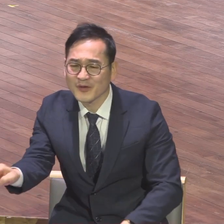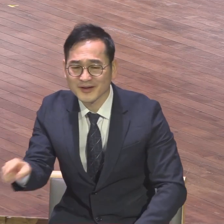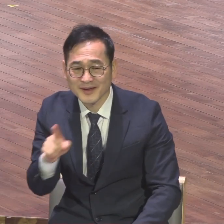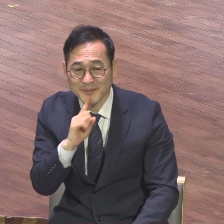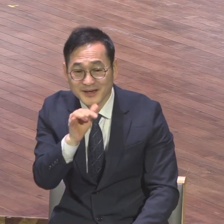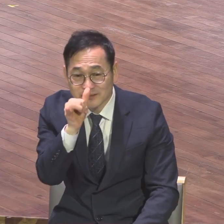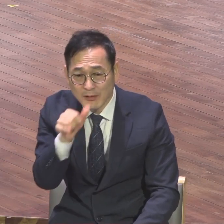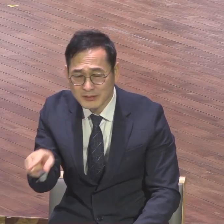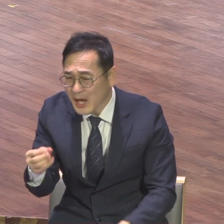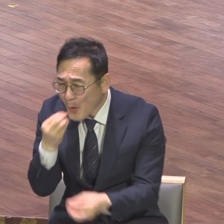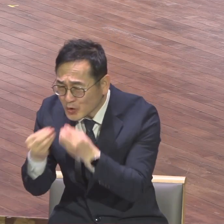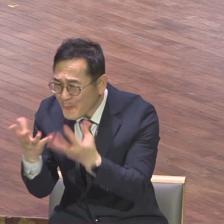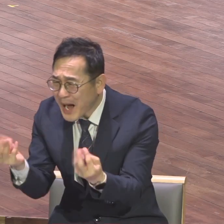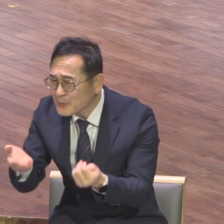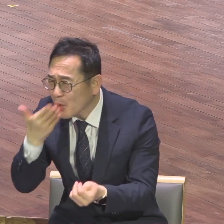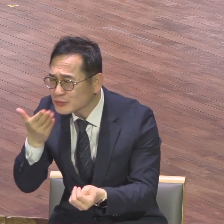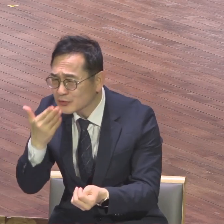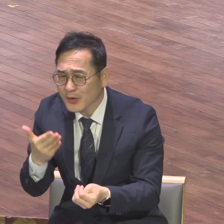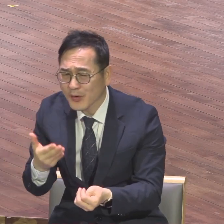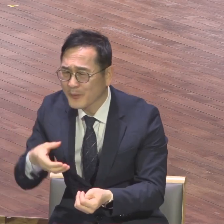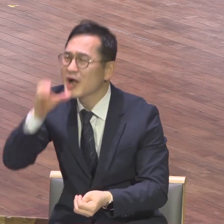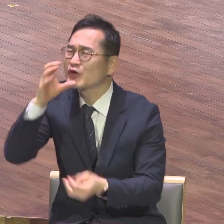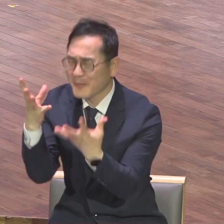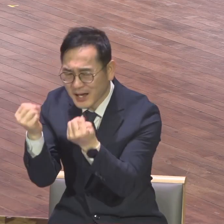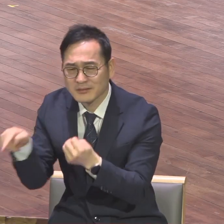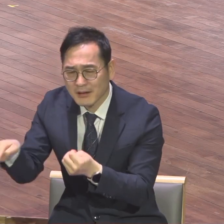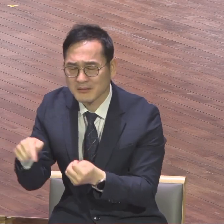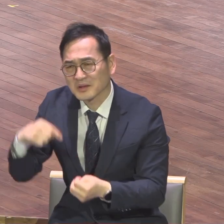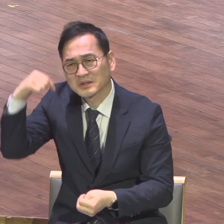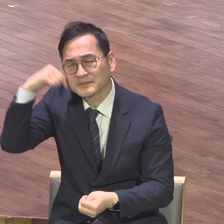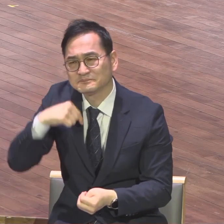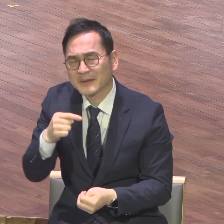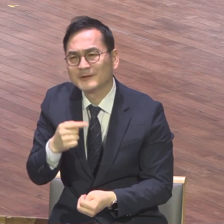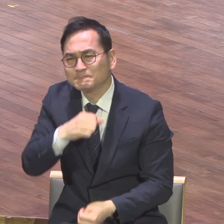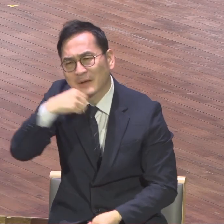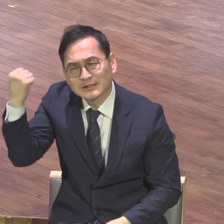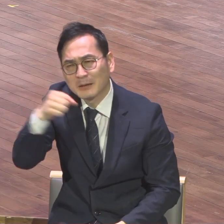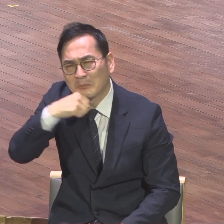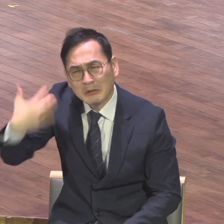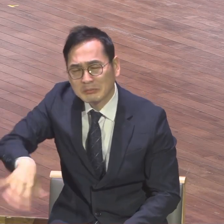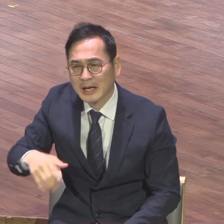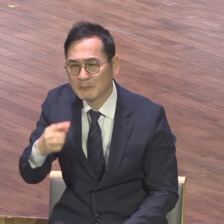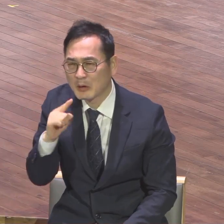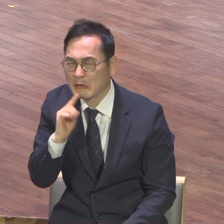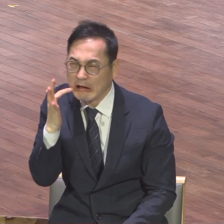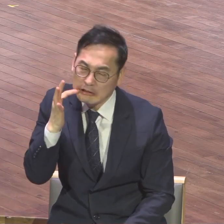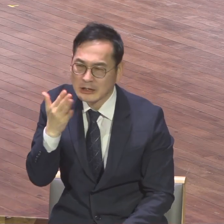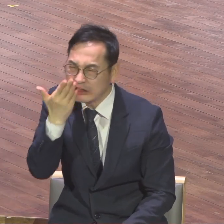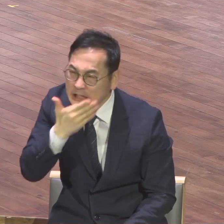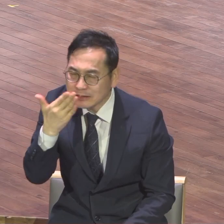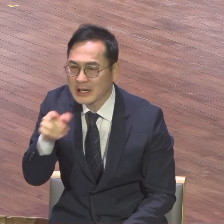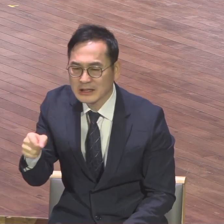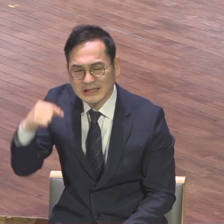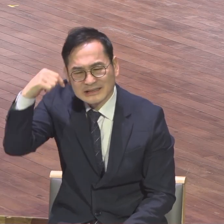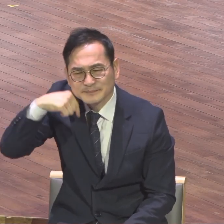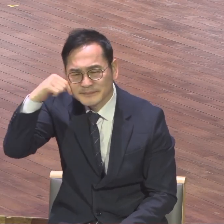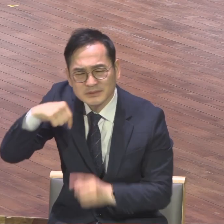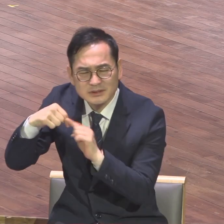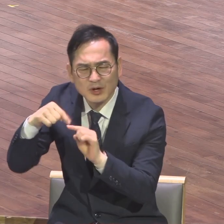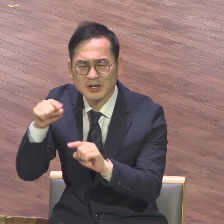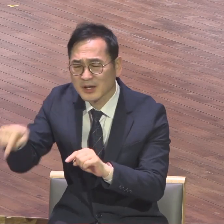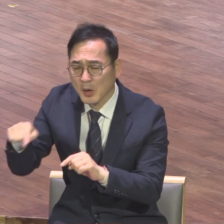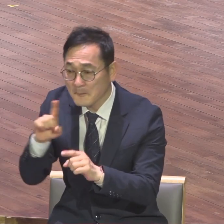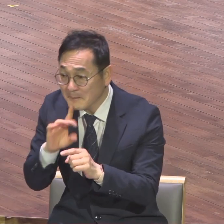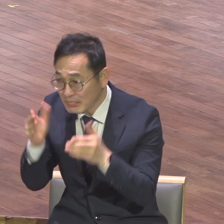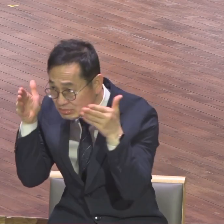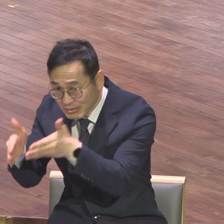그런 의미가 아니에요. 뭐 많이 마시고 싶다. 뭐 작게 마시다가 뭐 달다 쓰다가 아니에요. 이런 감각적인 것이 아니라